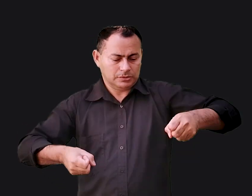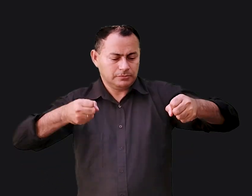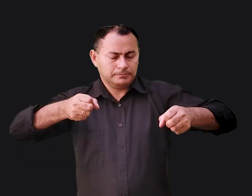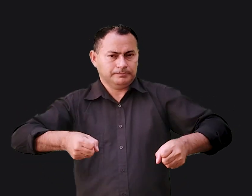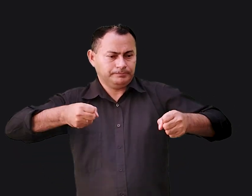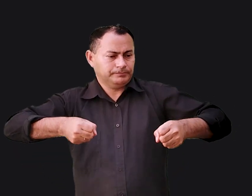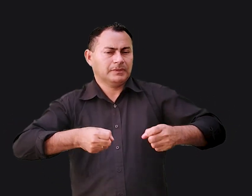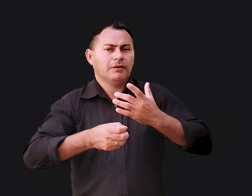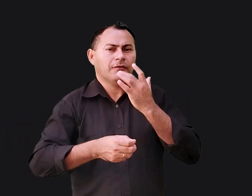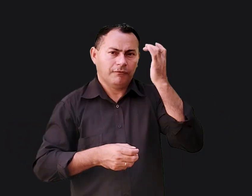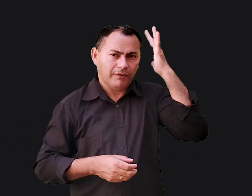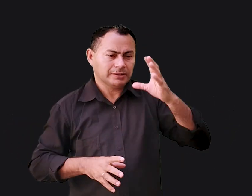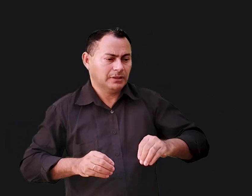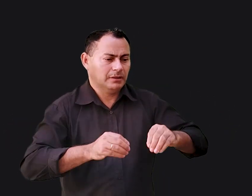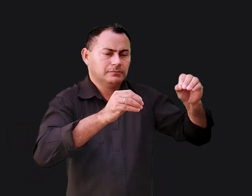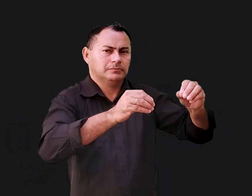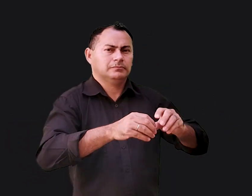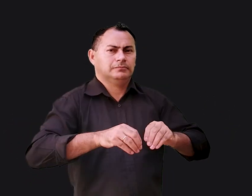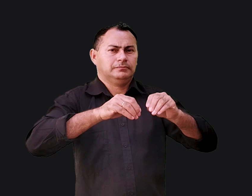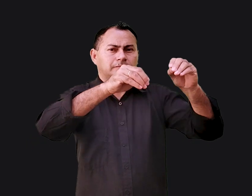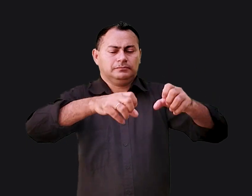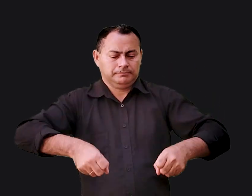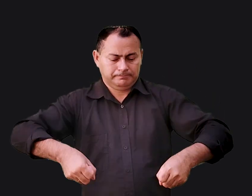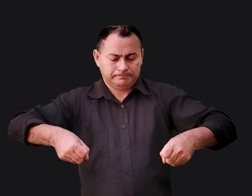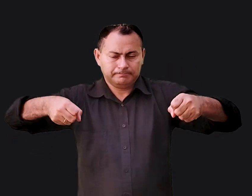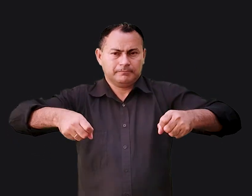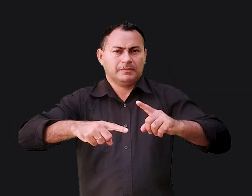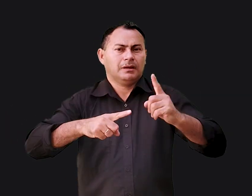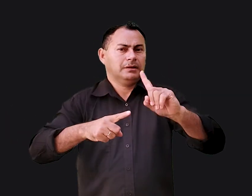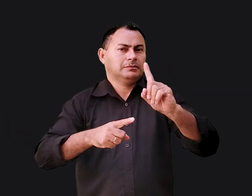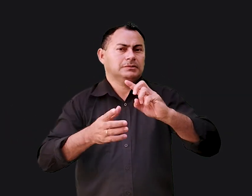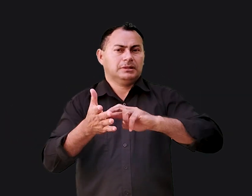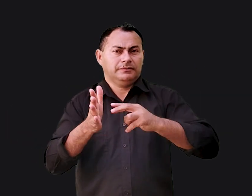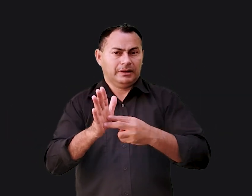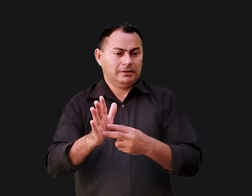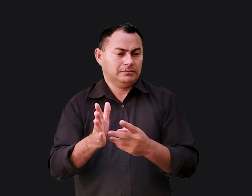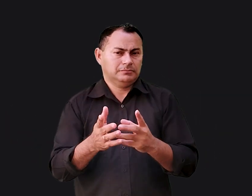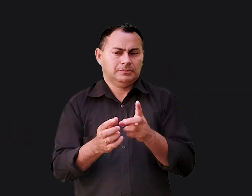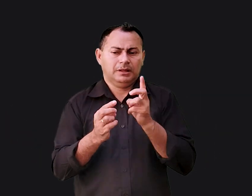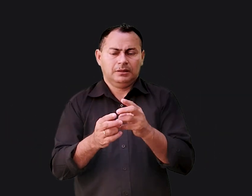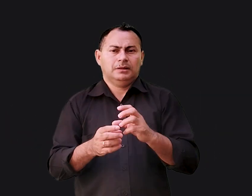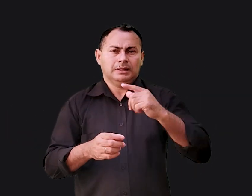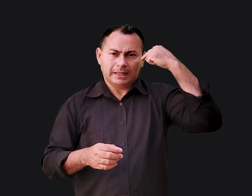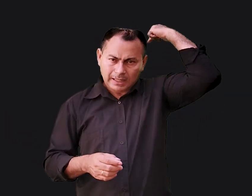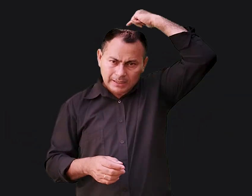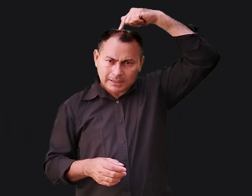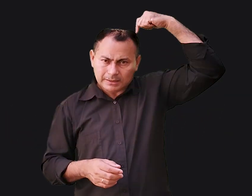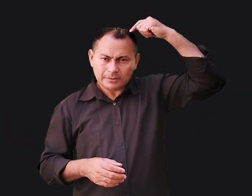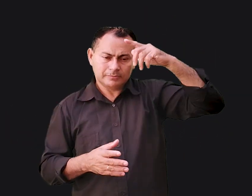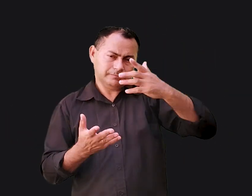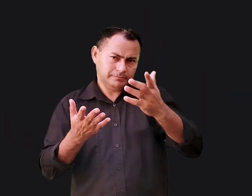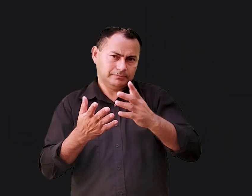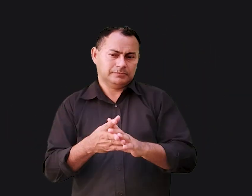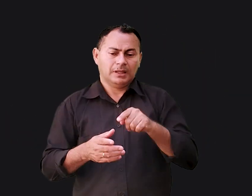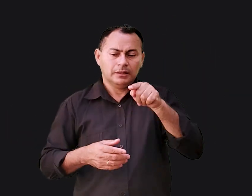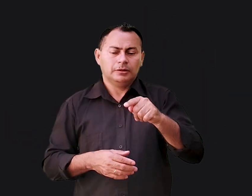para que pudessem ser facilmente manuseados e transportados. Mas isso não queria dizer que fosse sagrado. Era ali que o